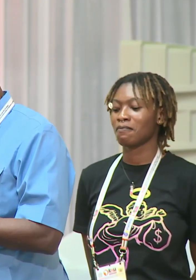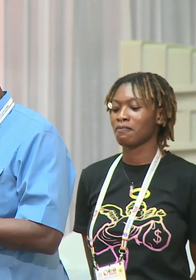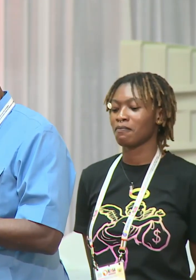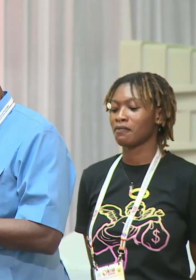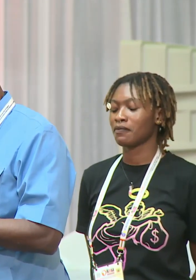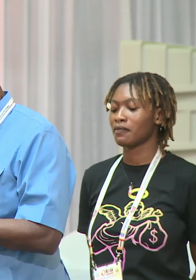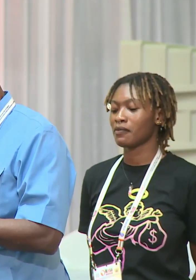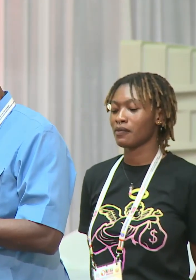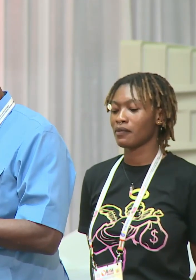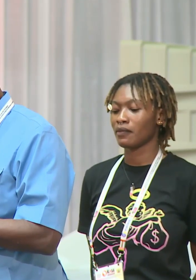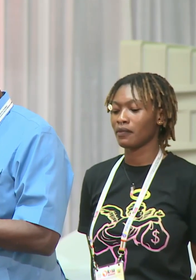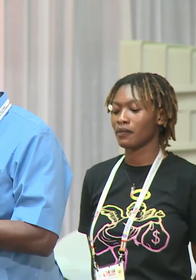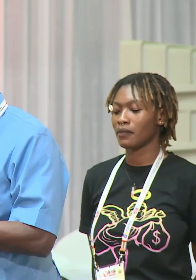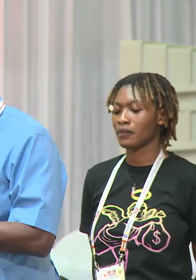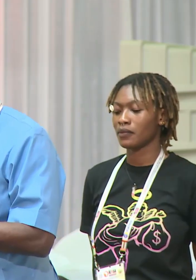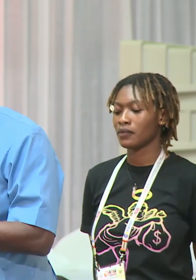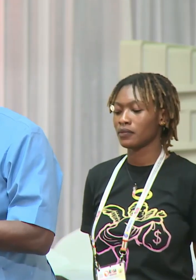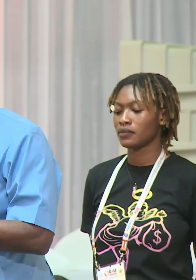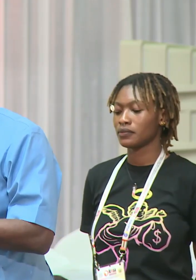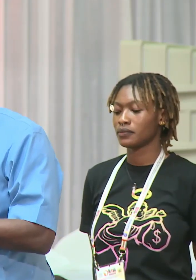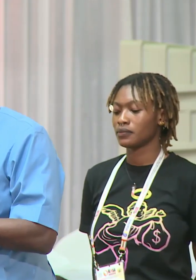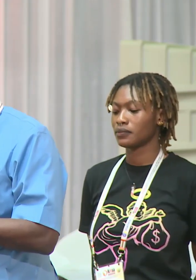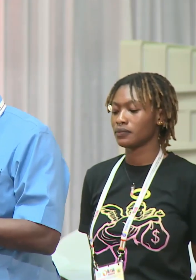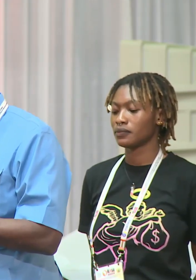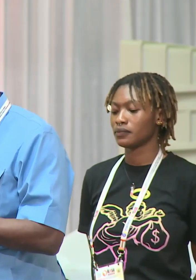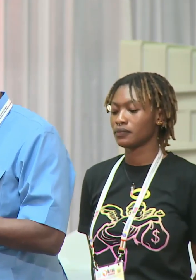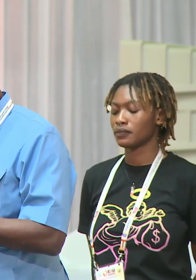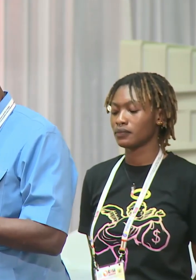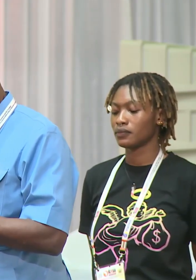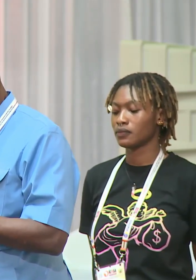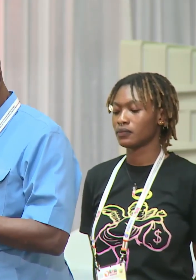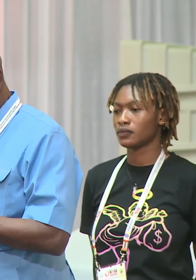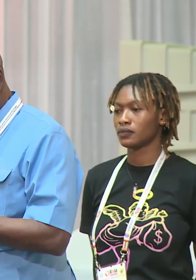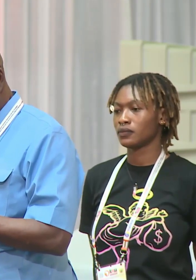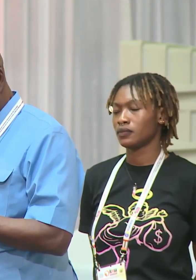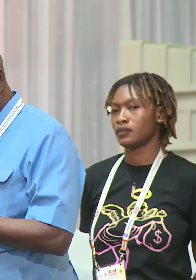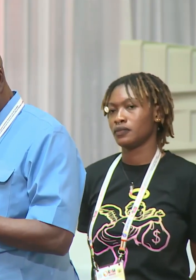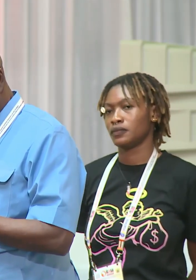Nous sommes à ICASA où